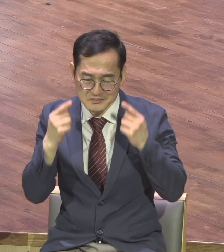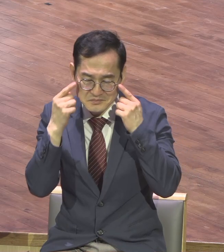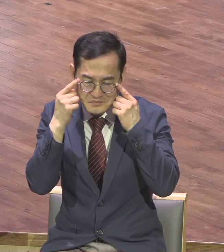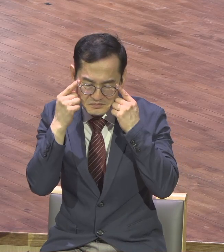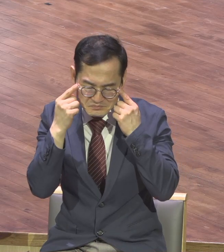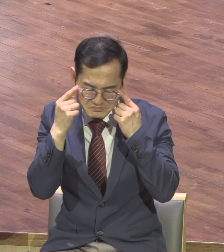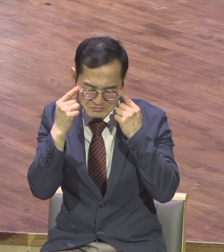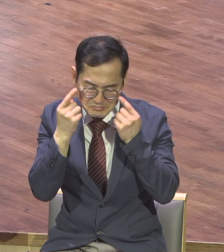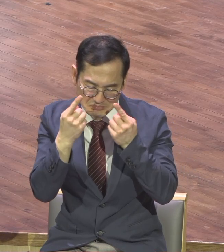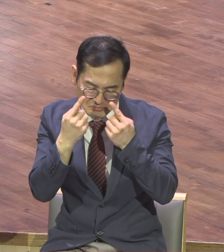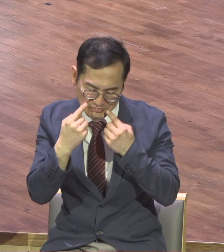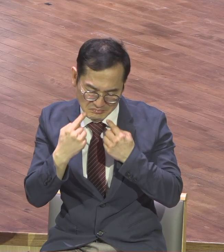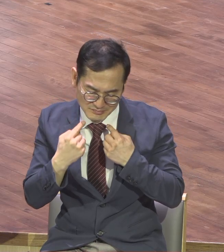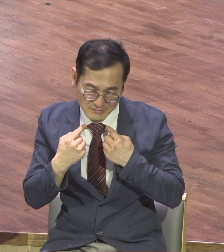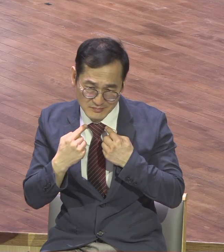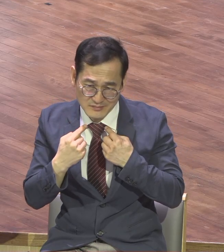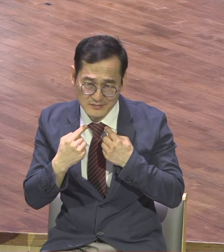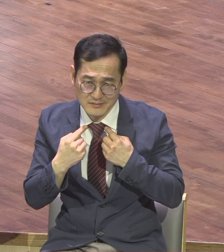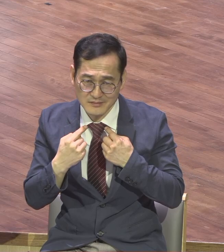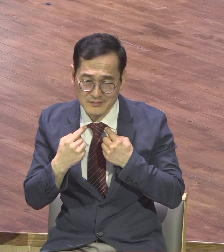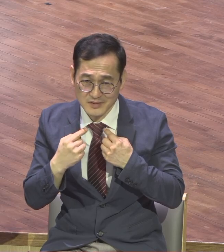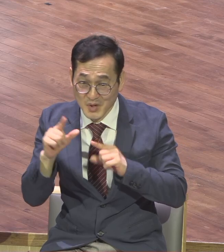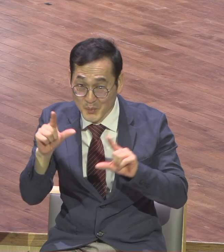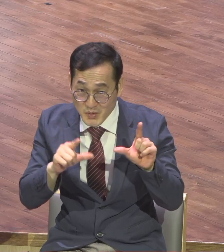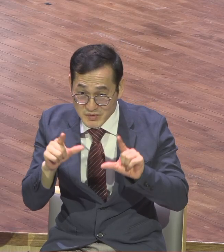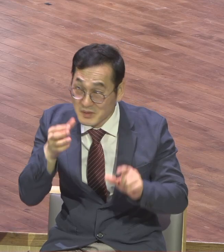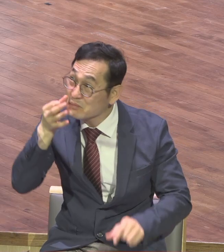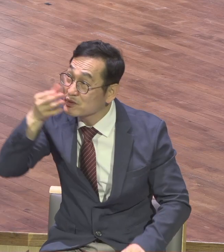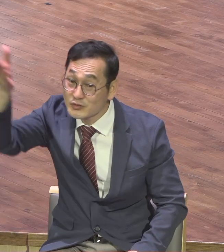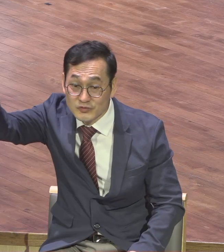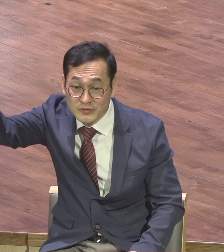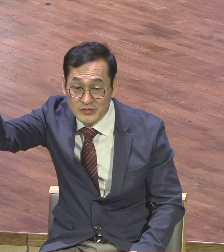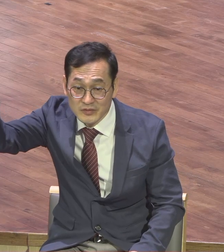세상 짐 다진 것 같이 그럼 되겠어요?